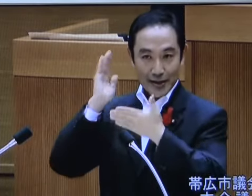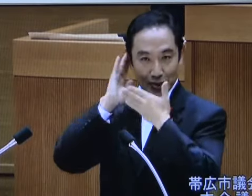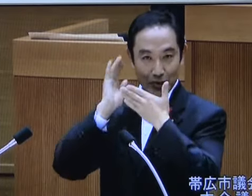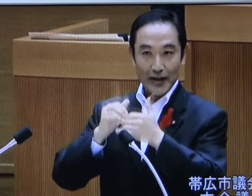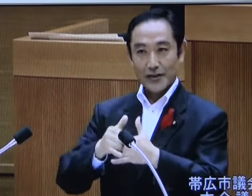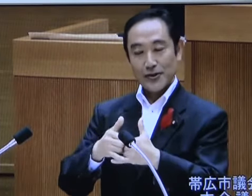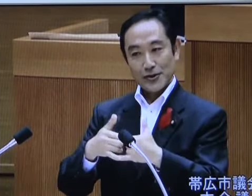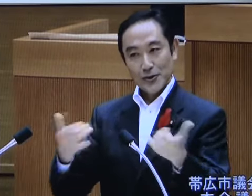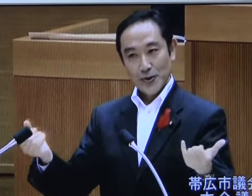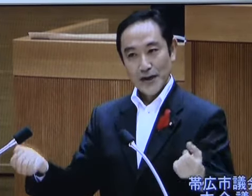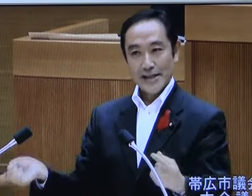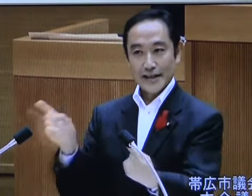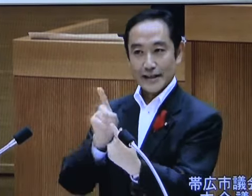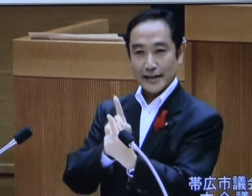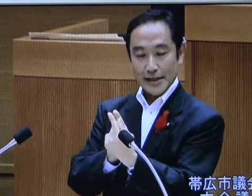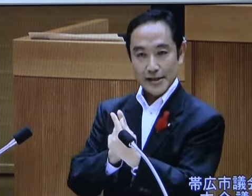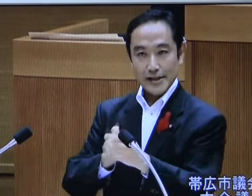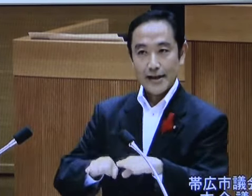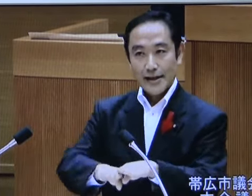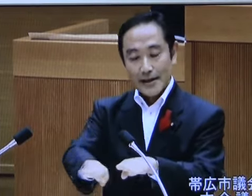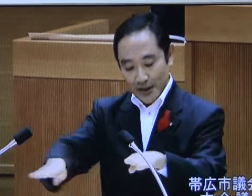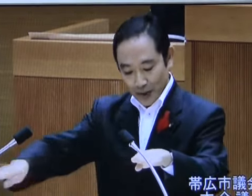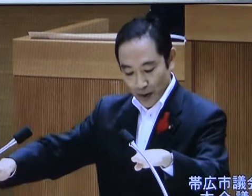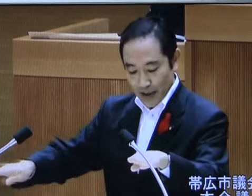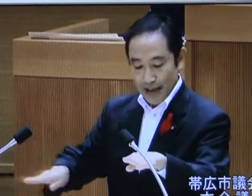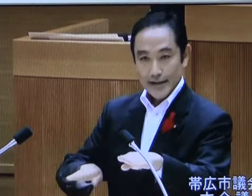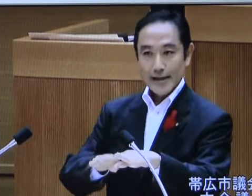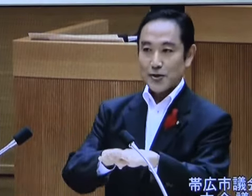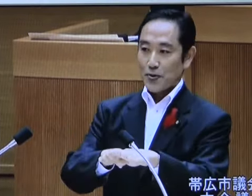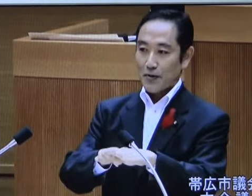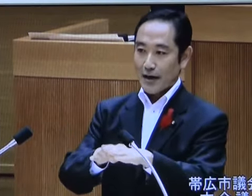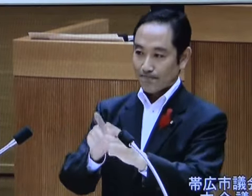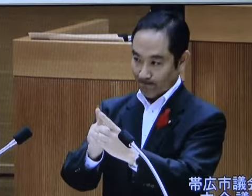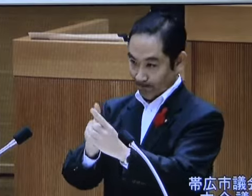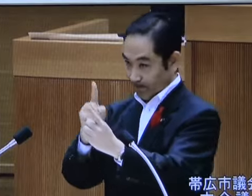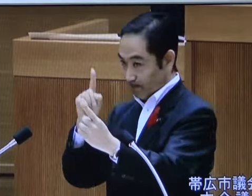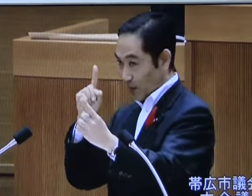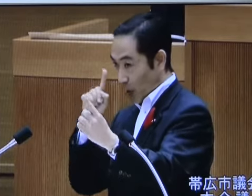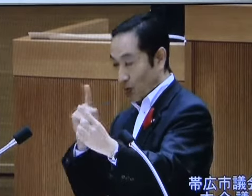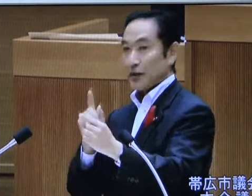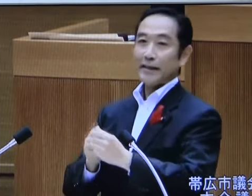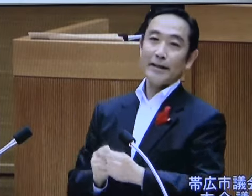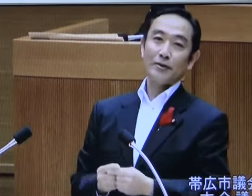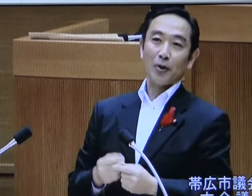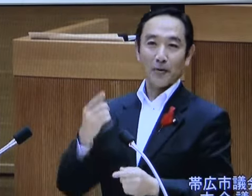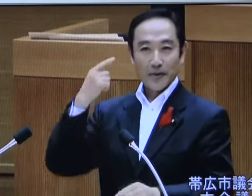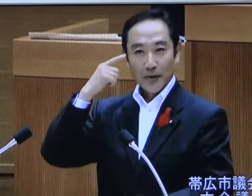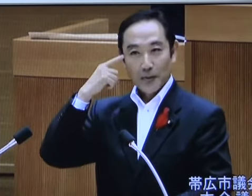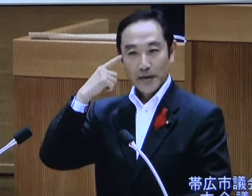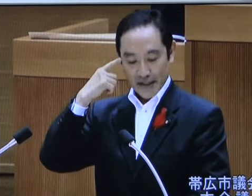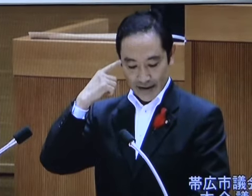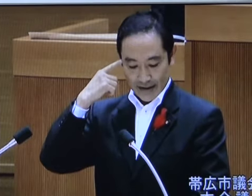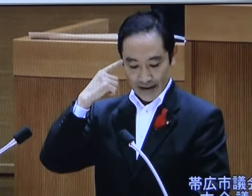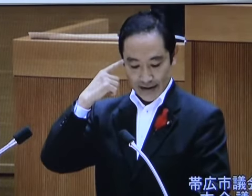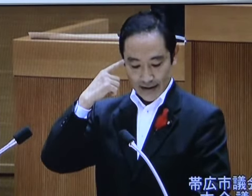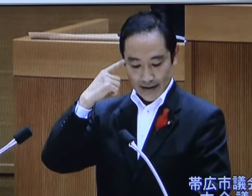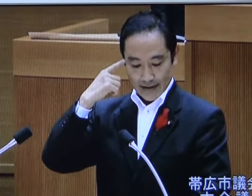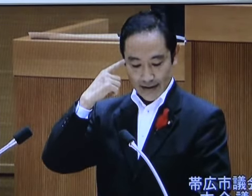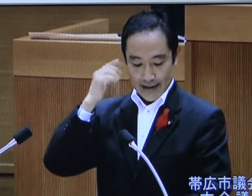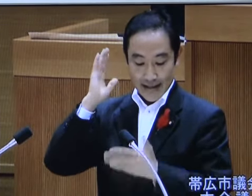聴覚障害者に対しノーマライゼーションは遅れていると思います。